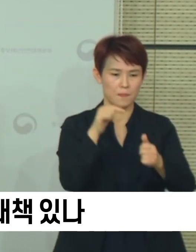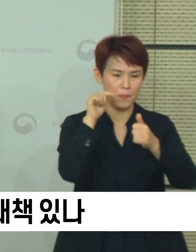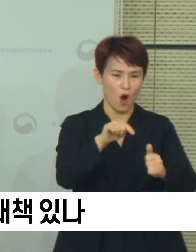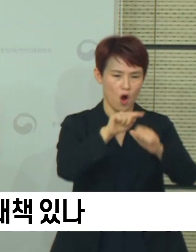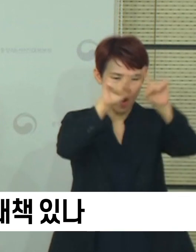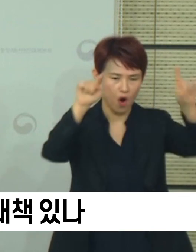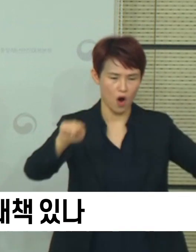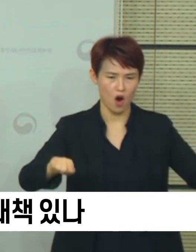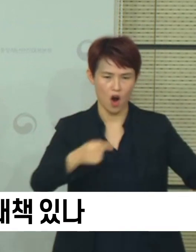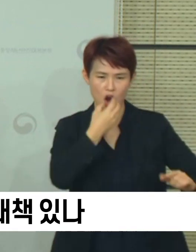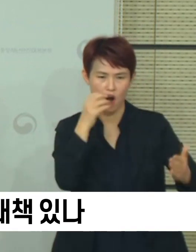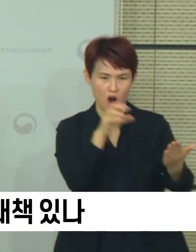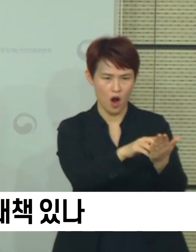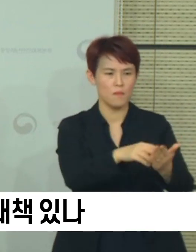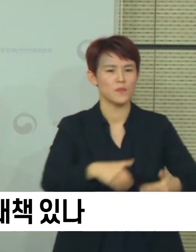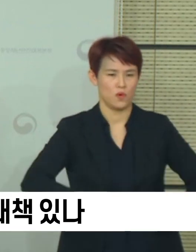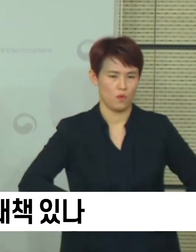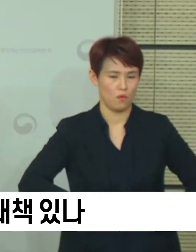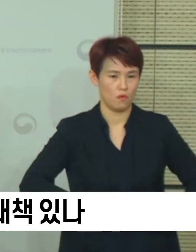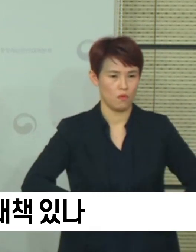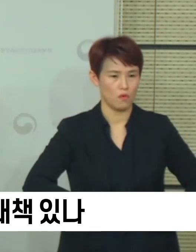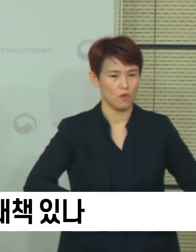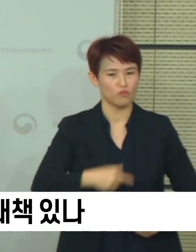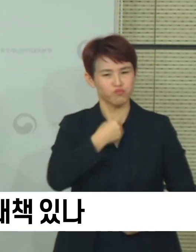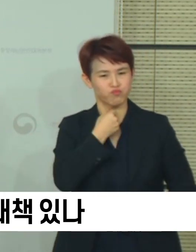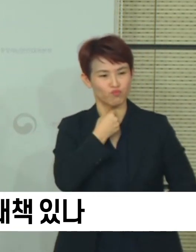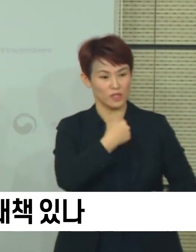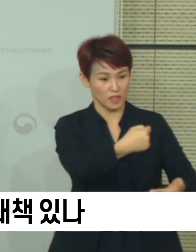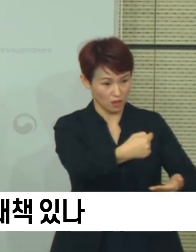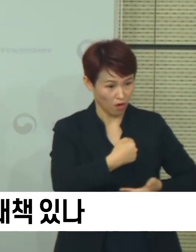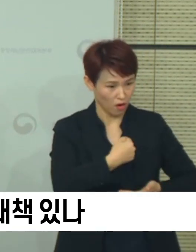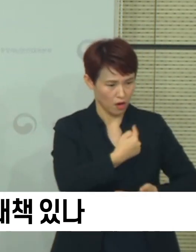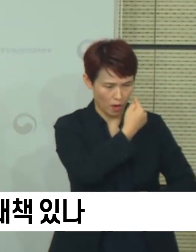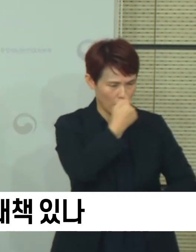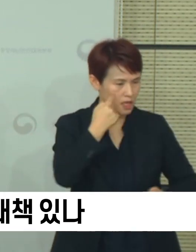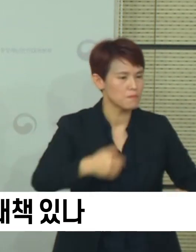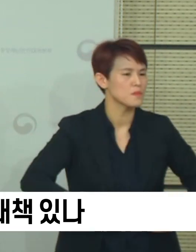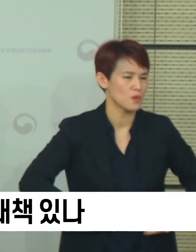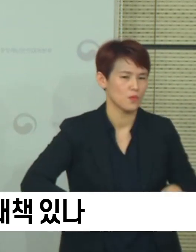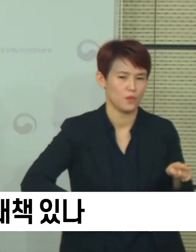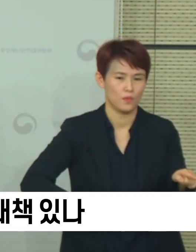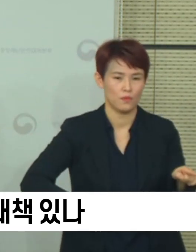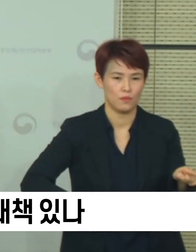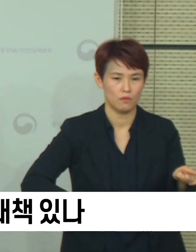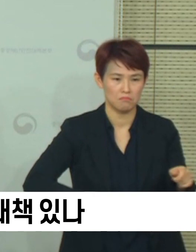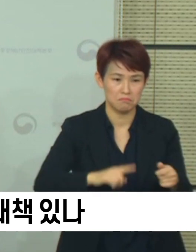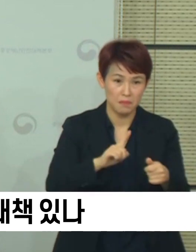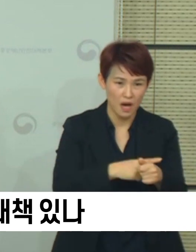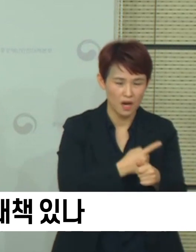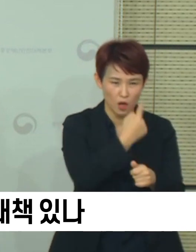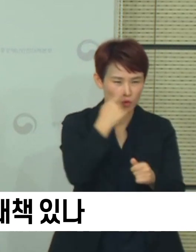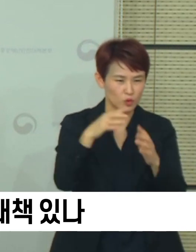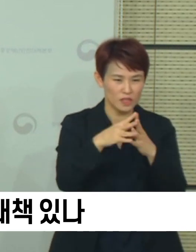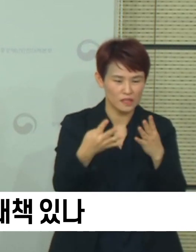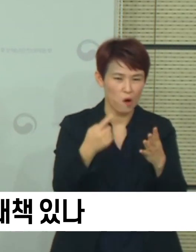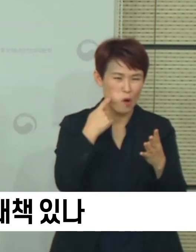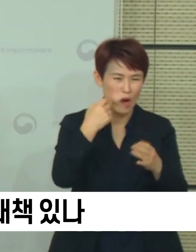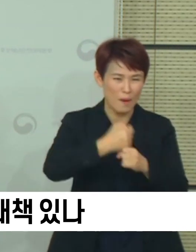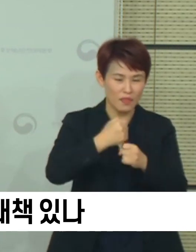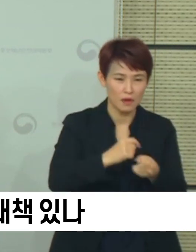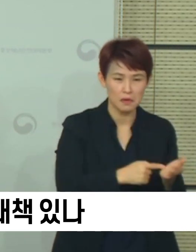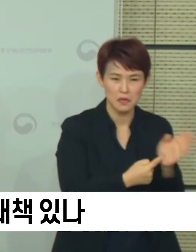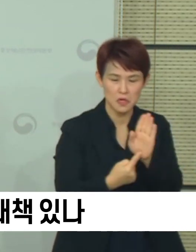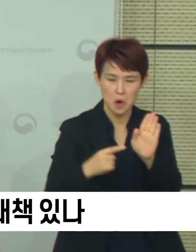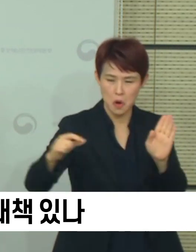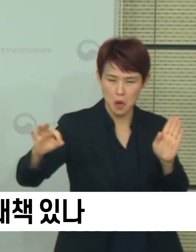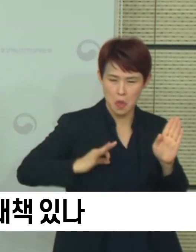되고 신청한다 하더라도 그러한 사실이 확인이 돼야 되기 때문에 그런 영수증 가지고 이런